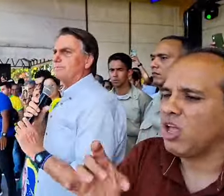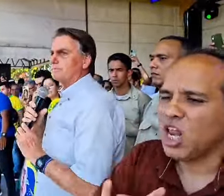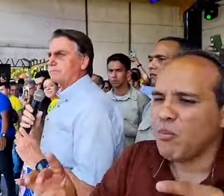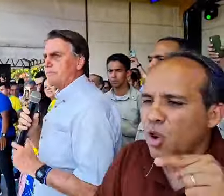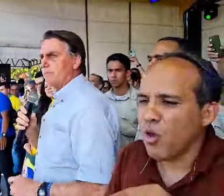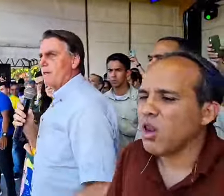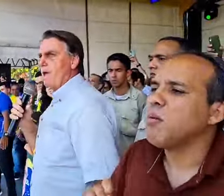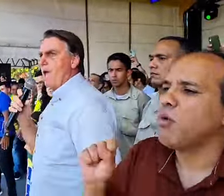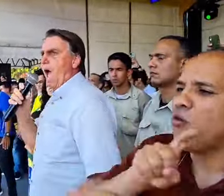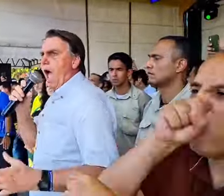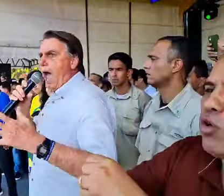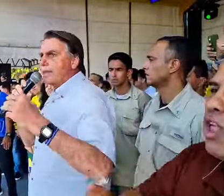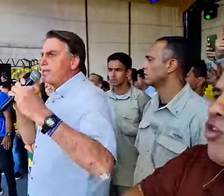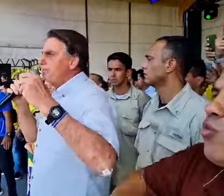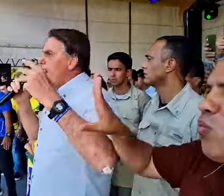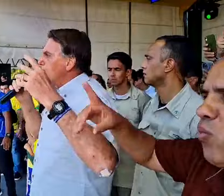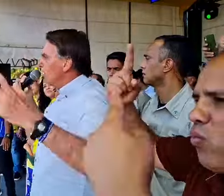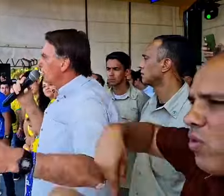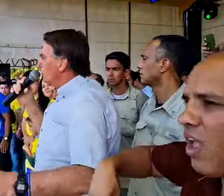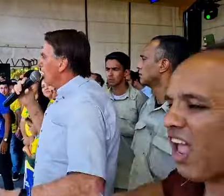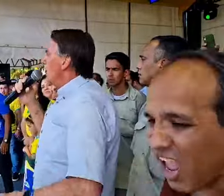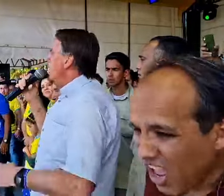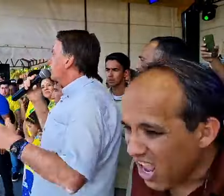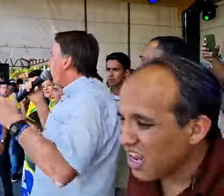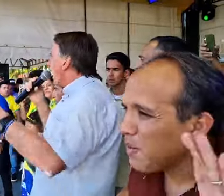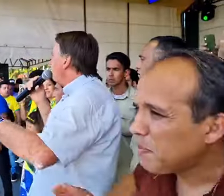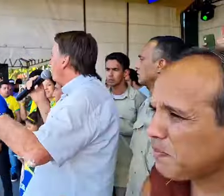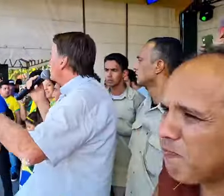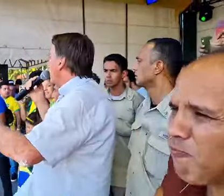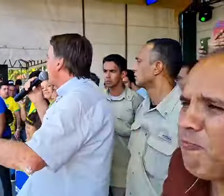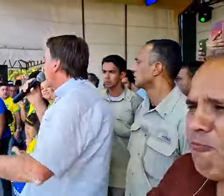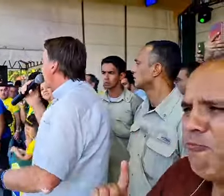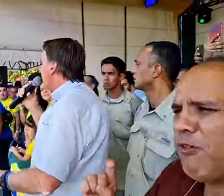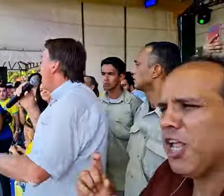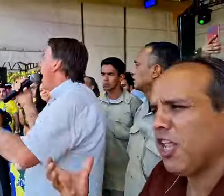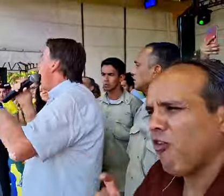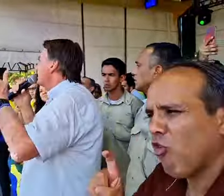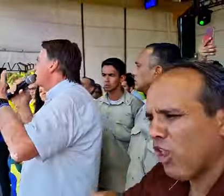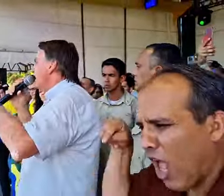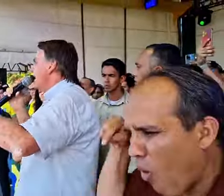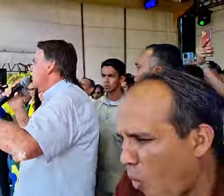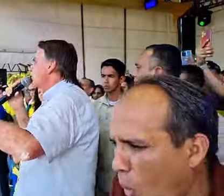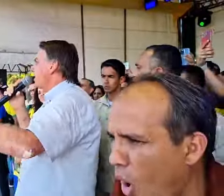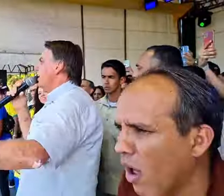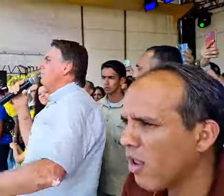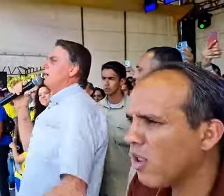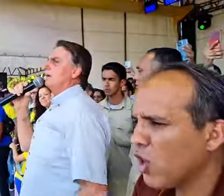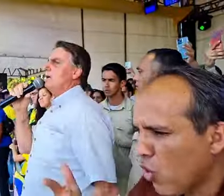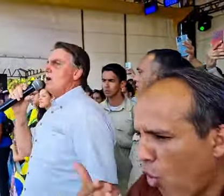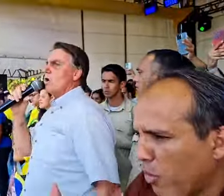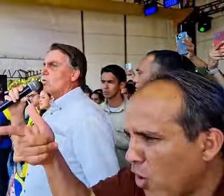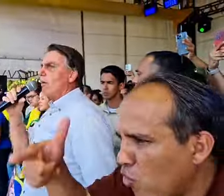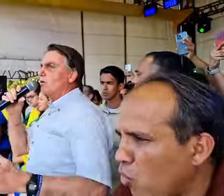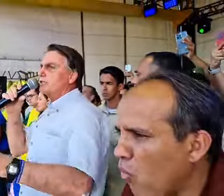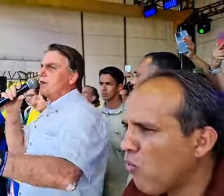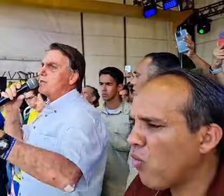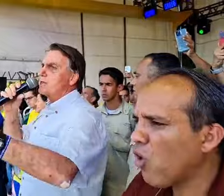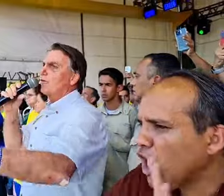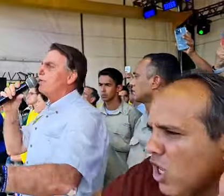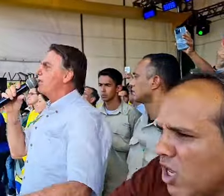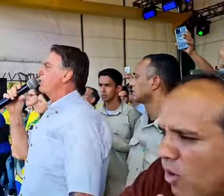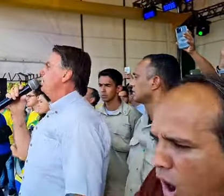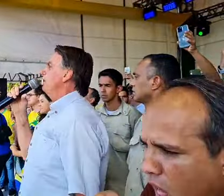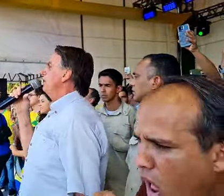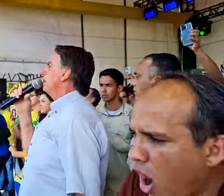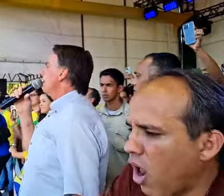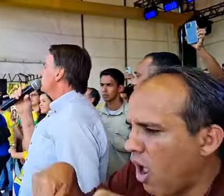elegível. Esse bandido quer voltar agora à cena do crime, como diz o